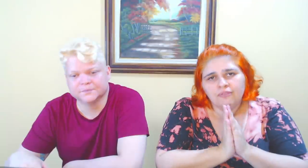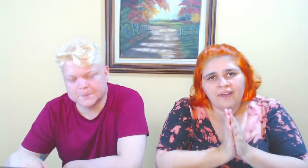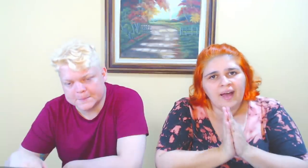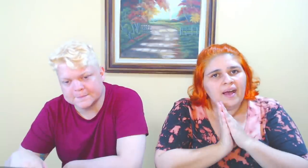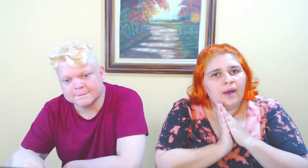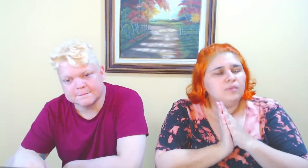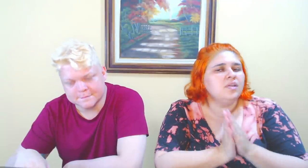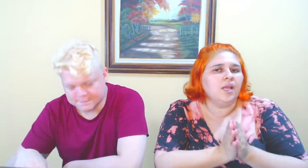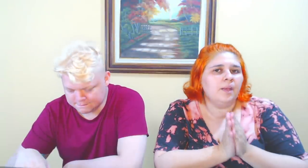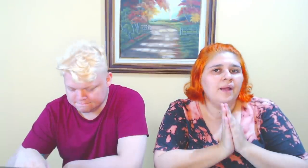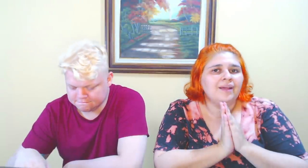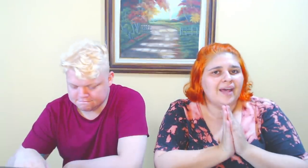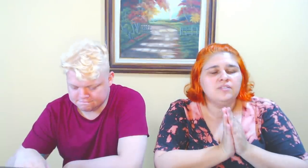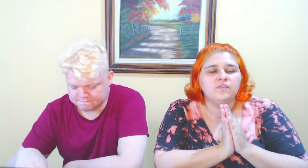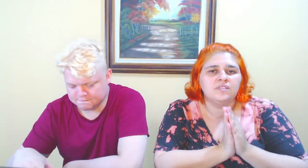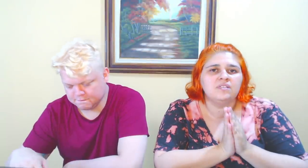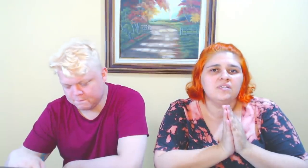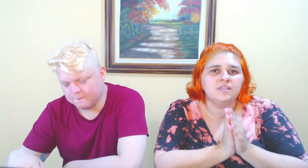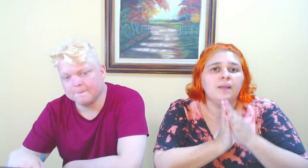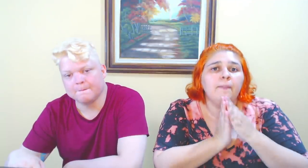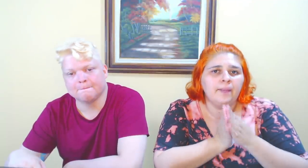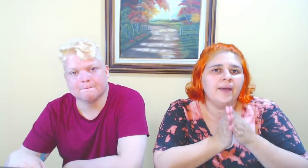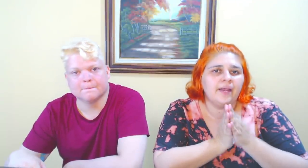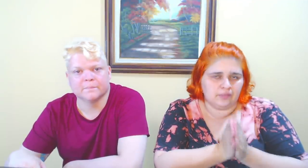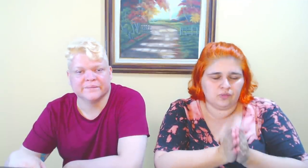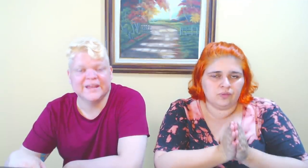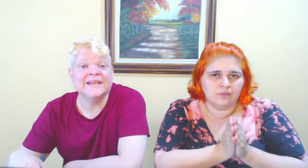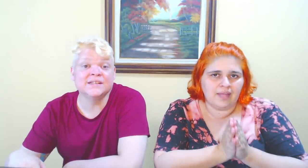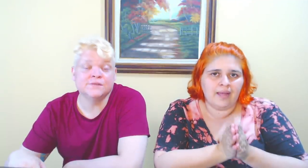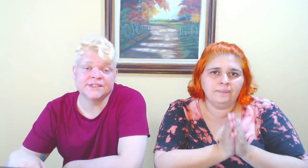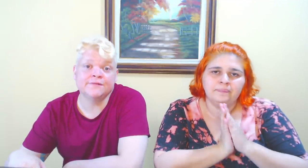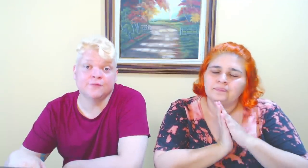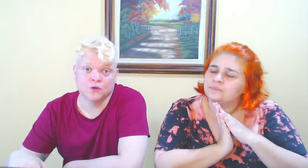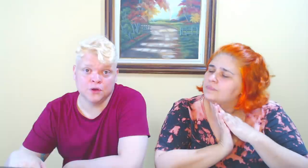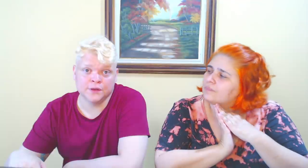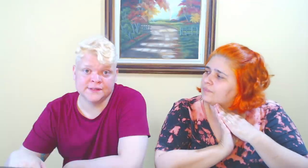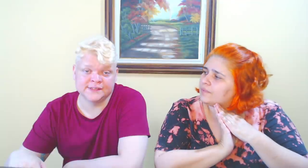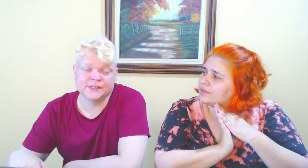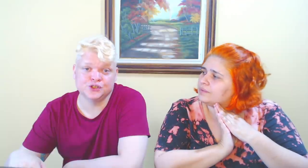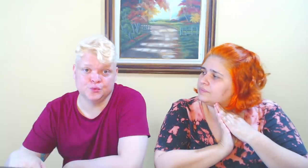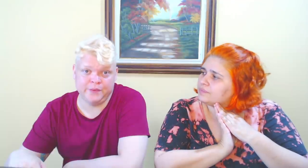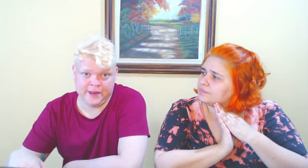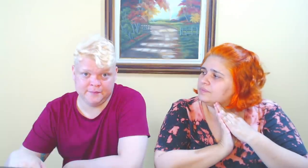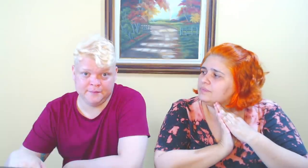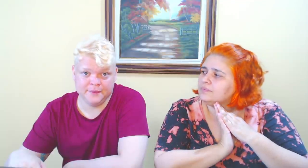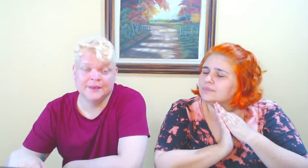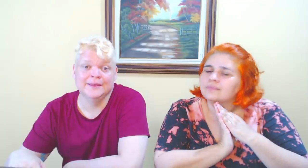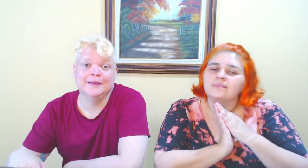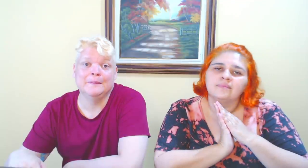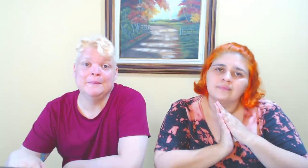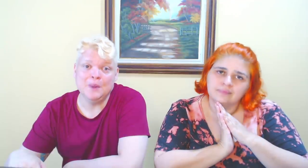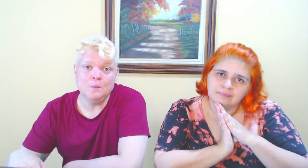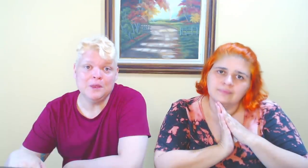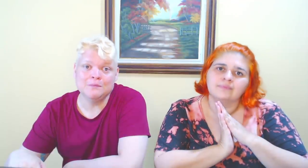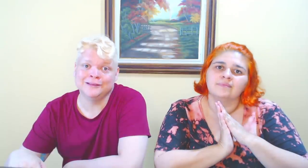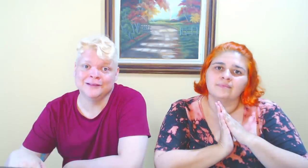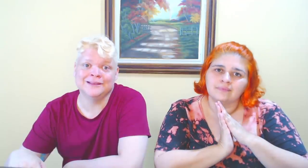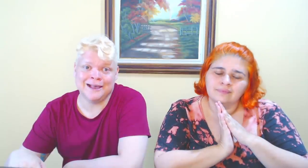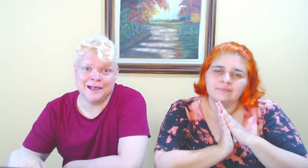vá ao cinema Caso você se sinta bem Para isso E se você for Se sentindo bem Não beba tanta água